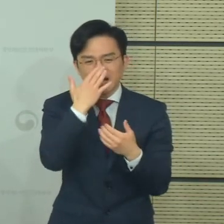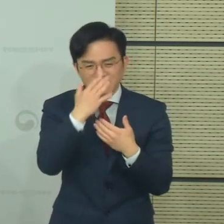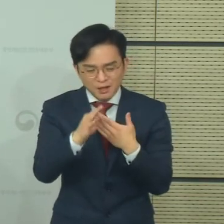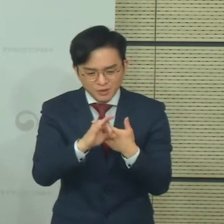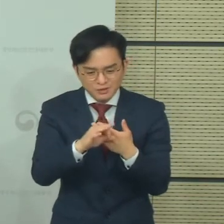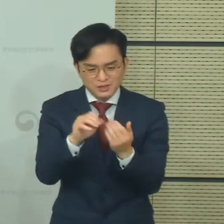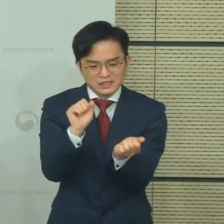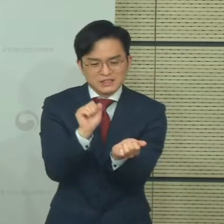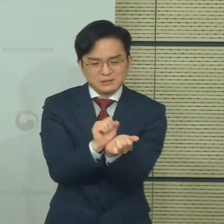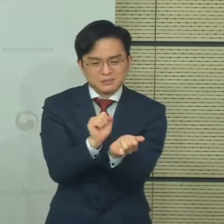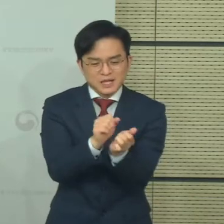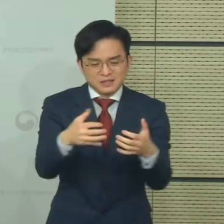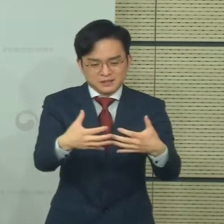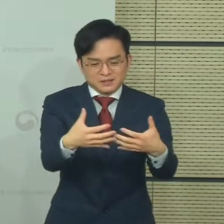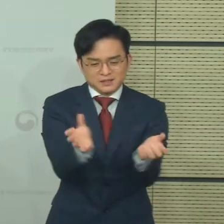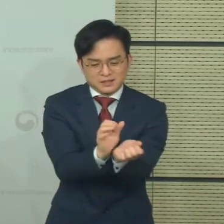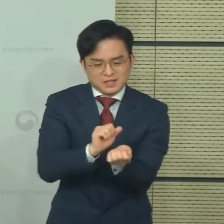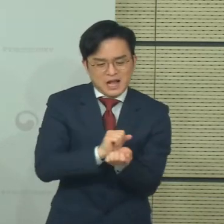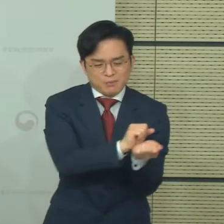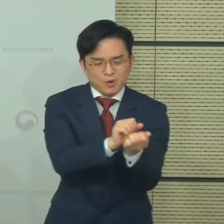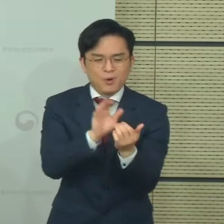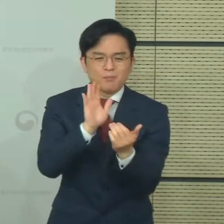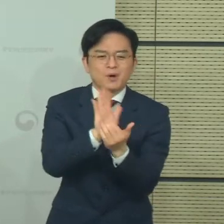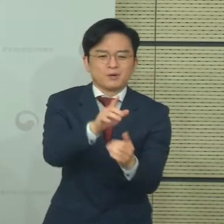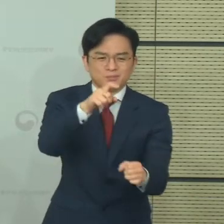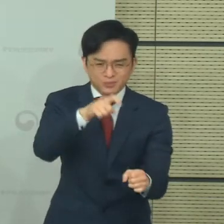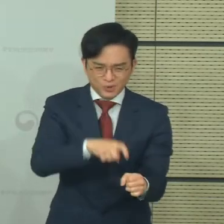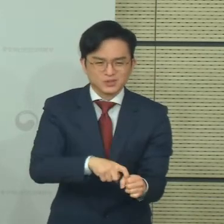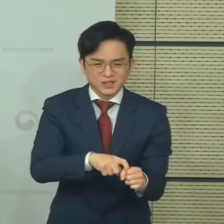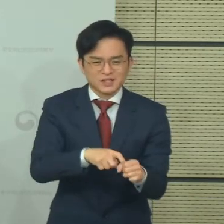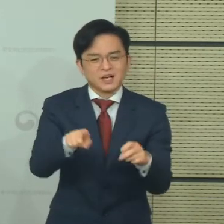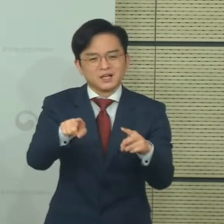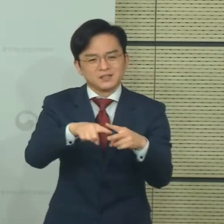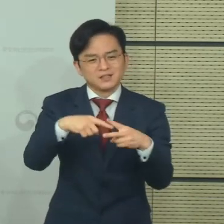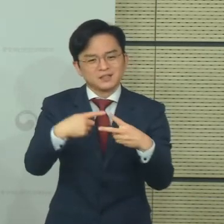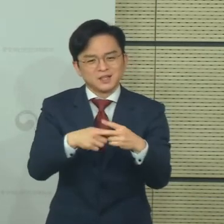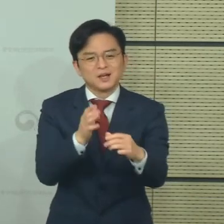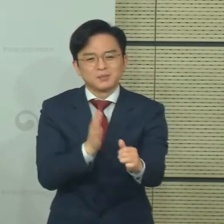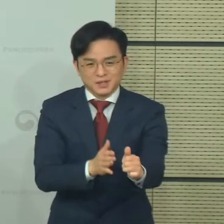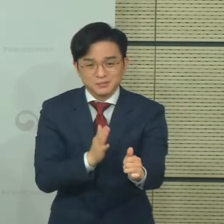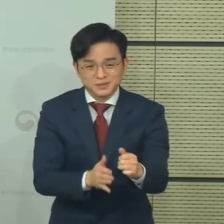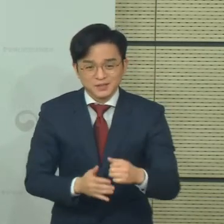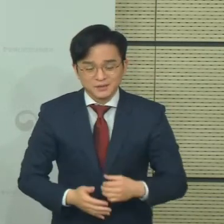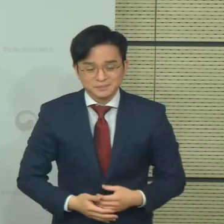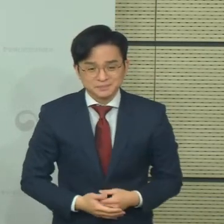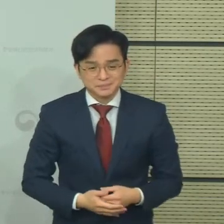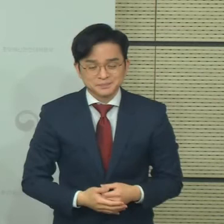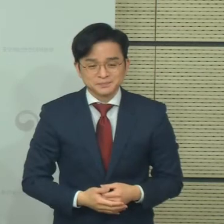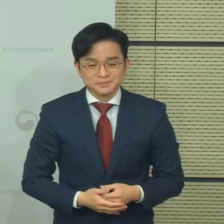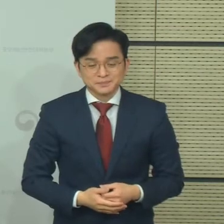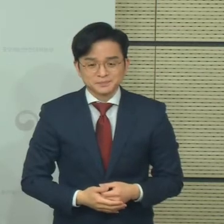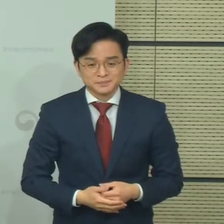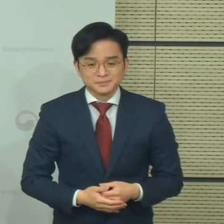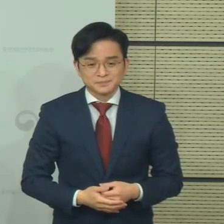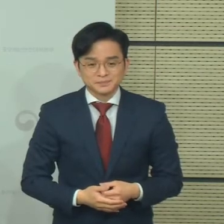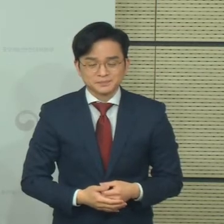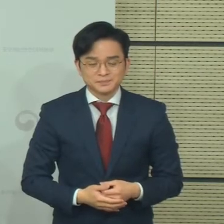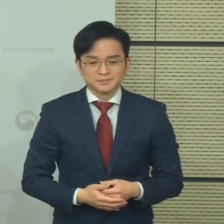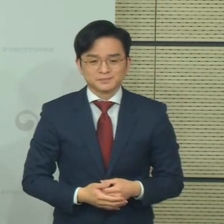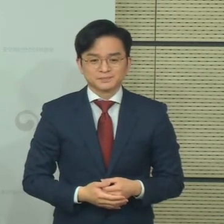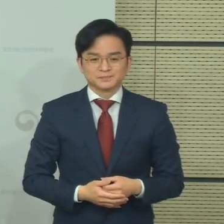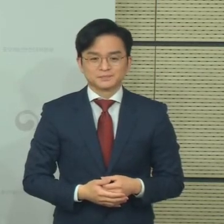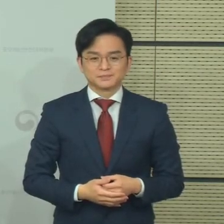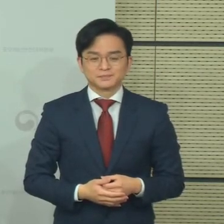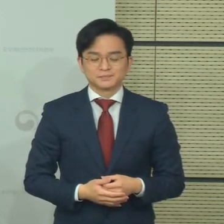이제 의료기관에서의 어떤 구상권 청구와 관련되어서는 저희들이 상당히 좀 신중하게 적용을 할 수밖에 없는 그런 상황입니다.